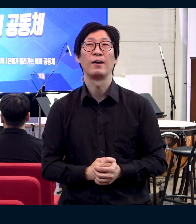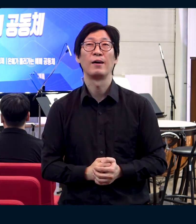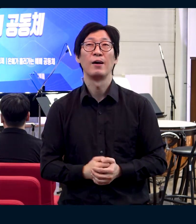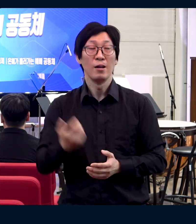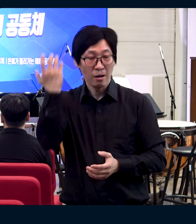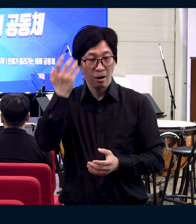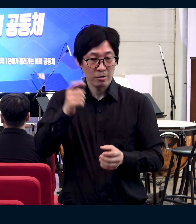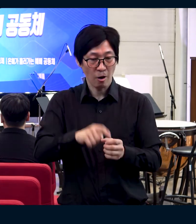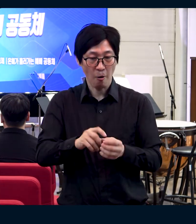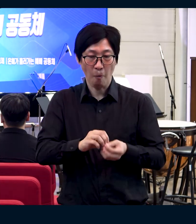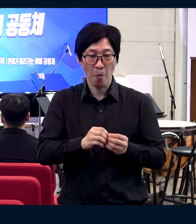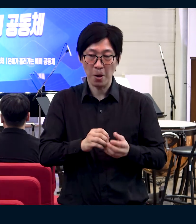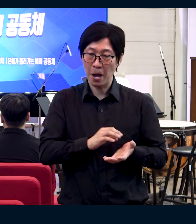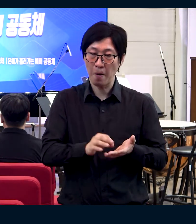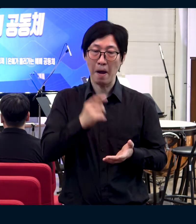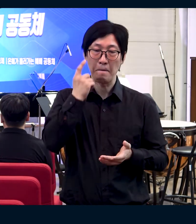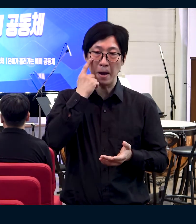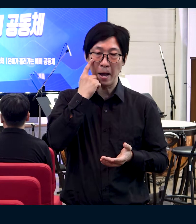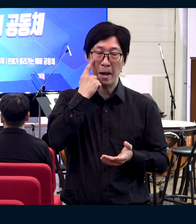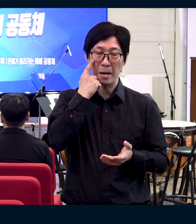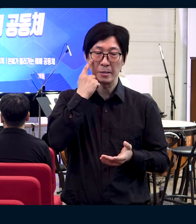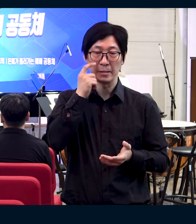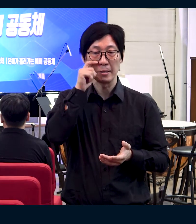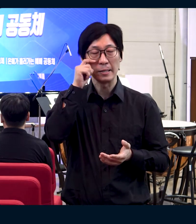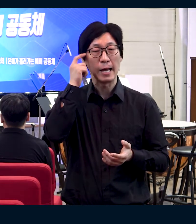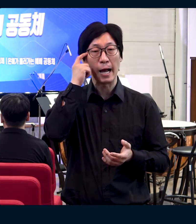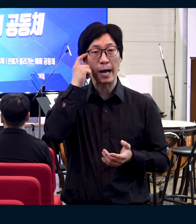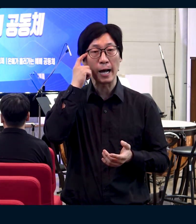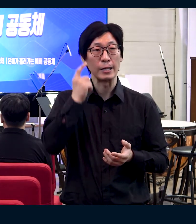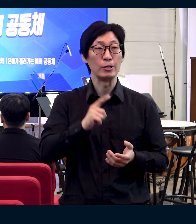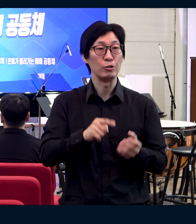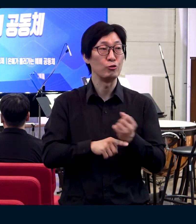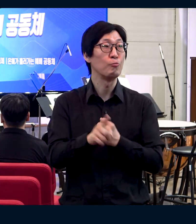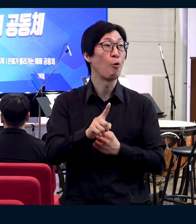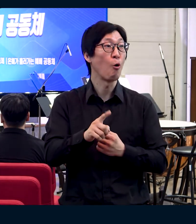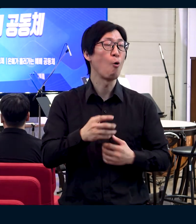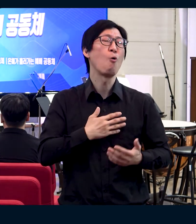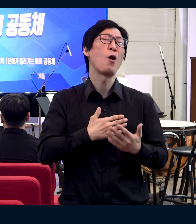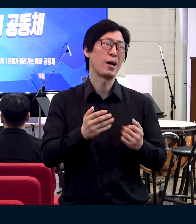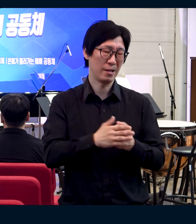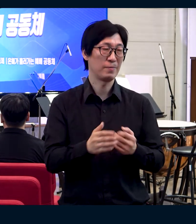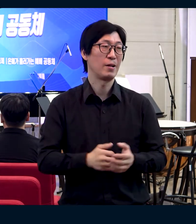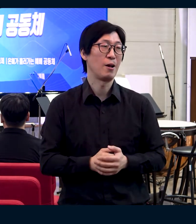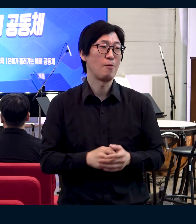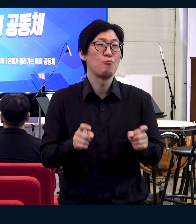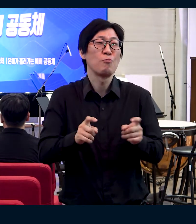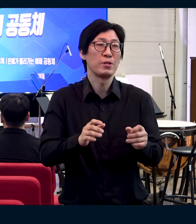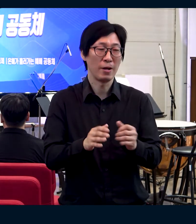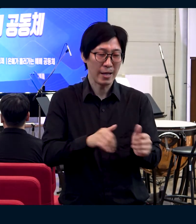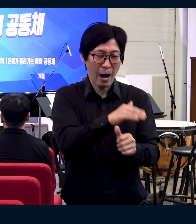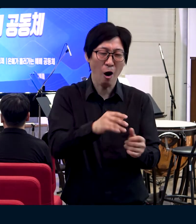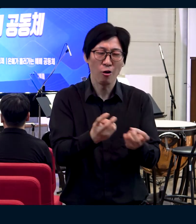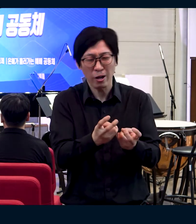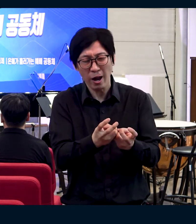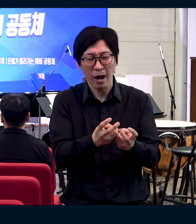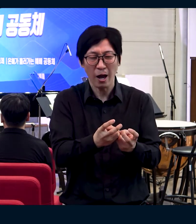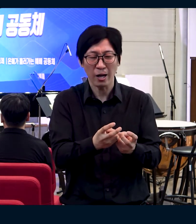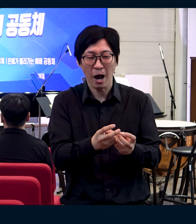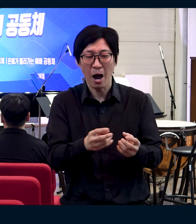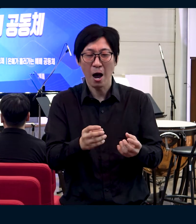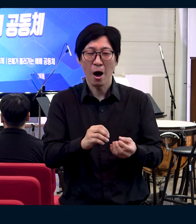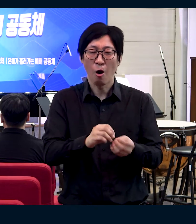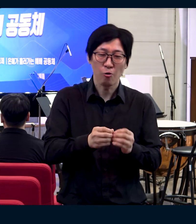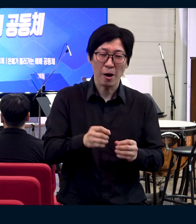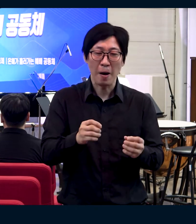우리가 영적인 편법과 꼼수를 쓰는 이유가 뭐냐면요, 불안해서 그렇잖아요. 두려워서.